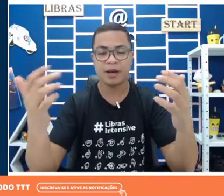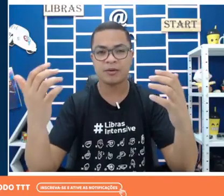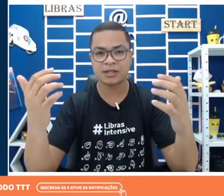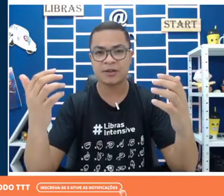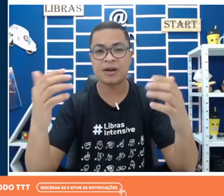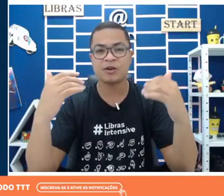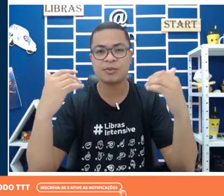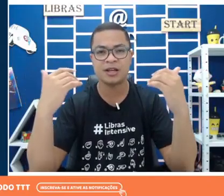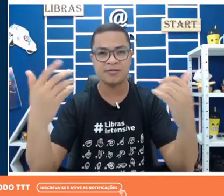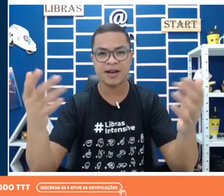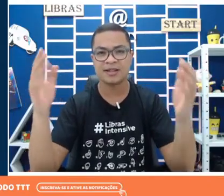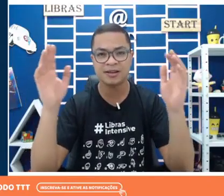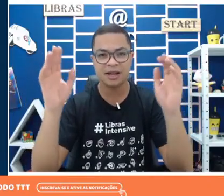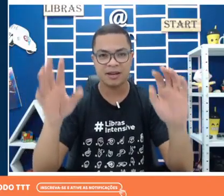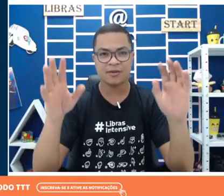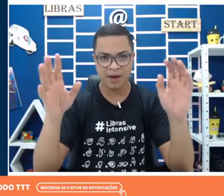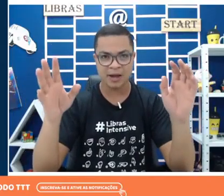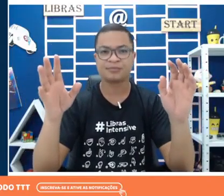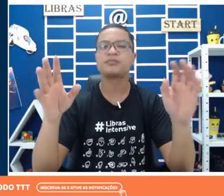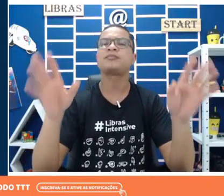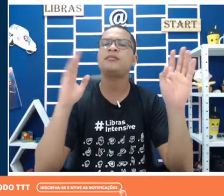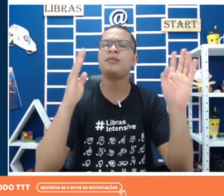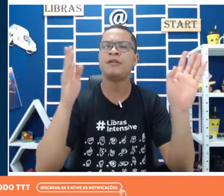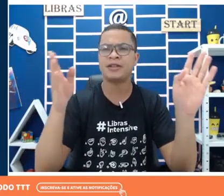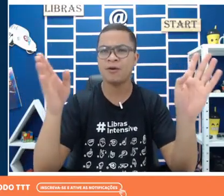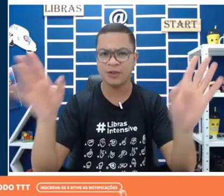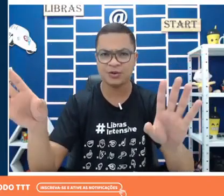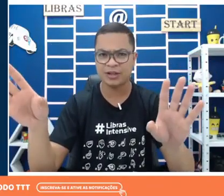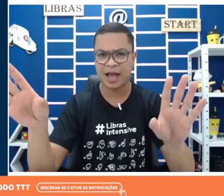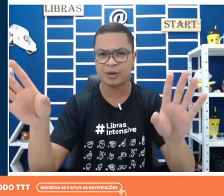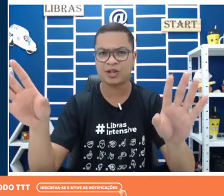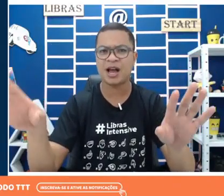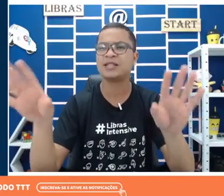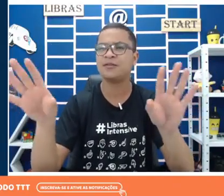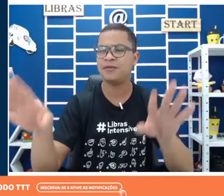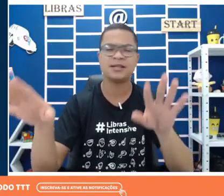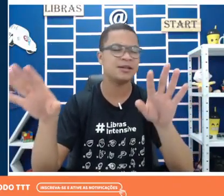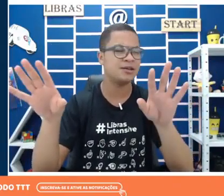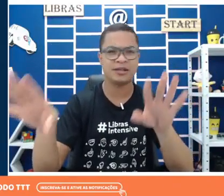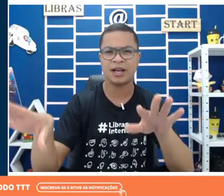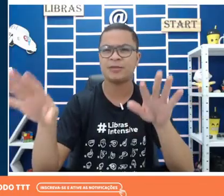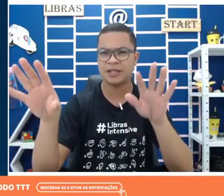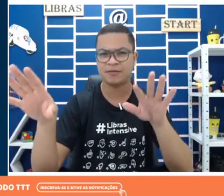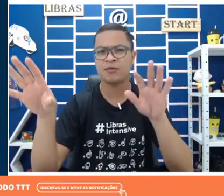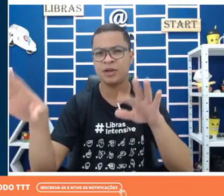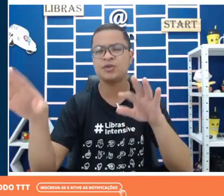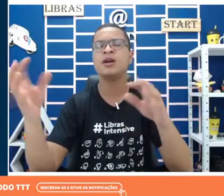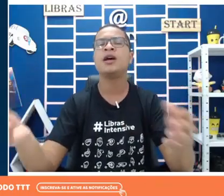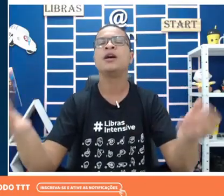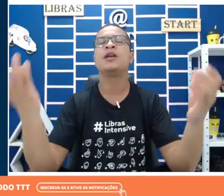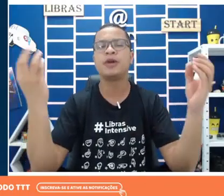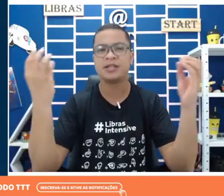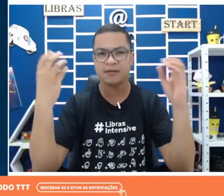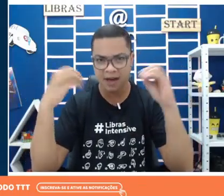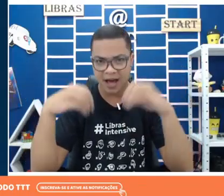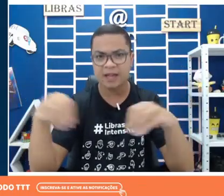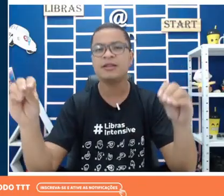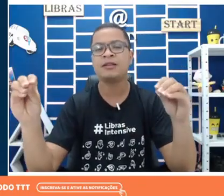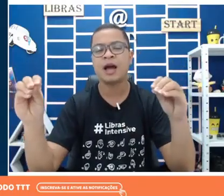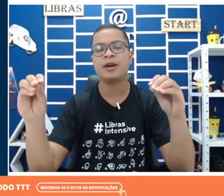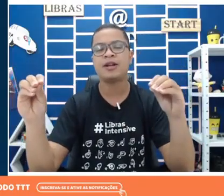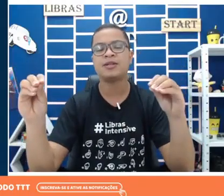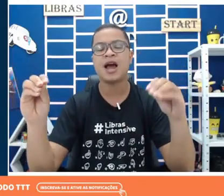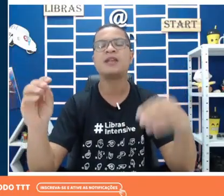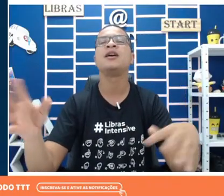a primeira coisa que você faz é observar sem entender, não é? Vai estar o vídeo do intérprete lá, você vê, às vezes você não entende, mas você vê o vídeo. Depois você